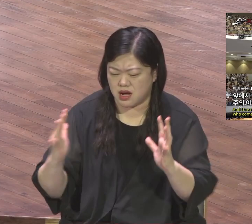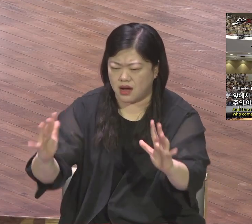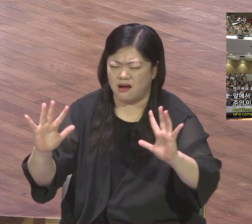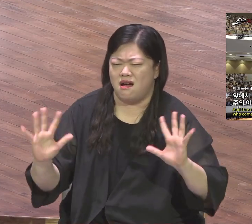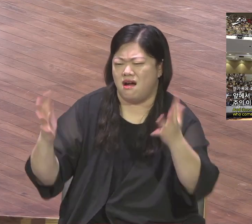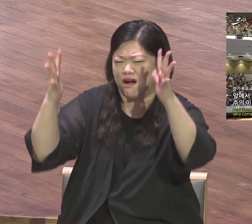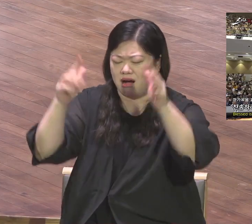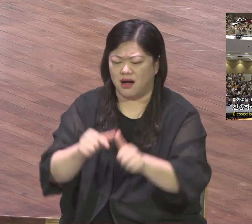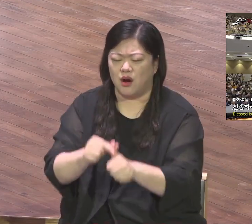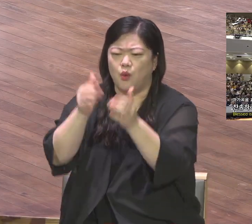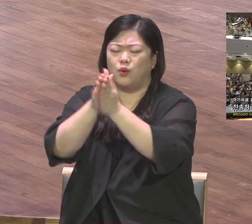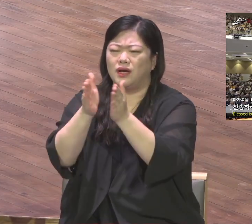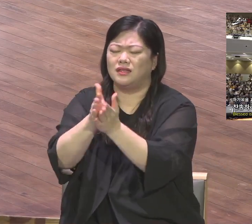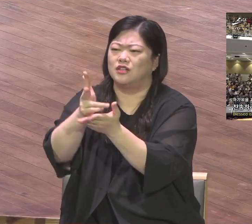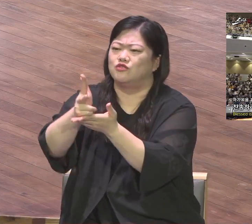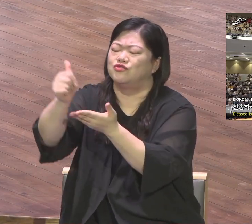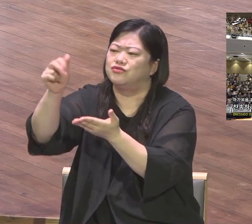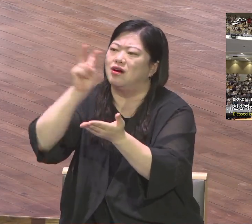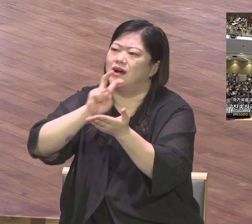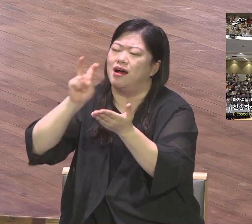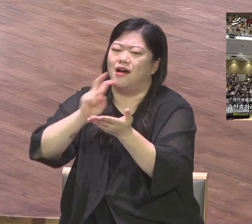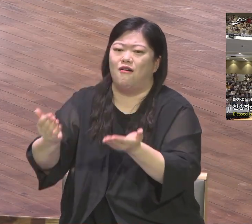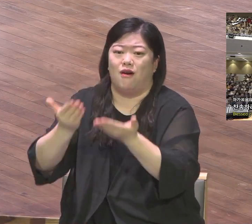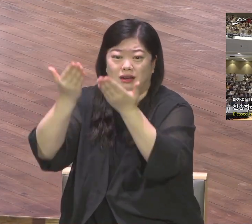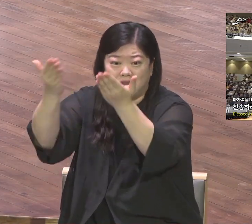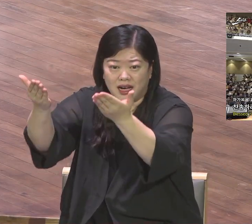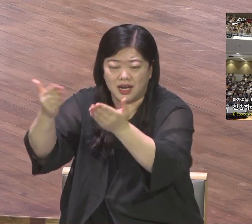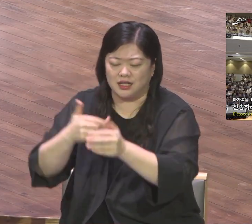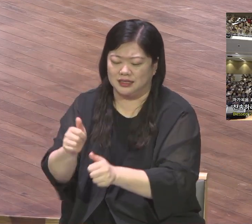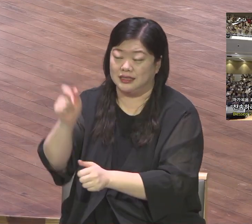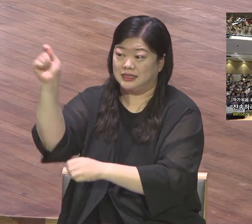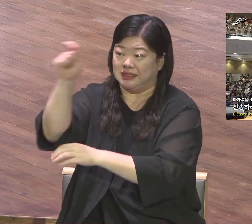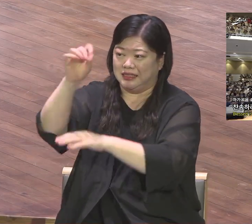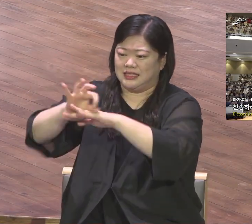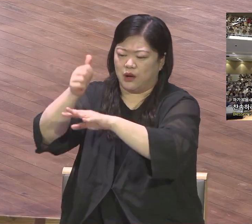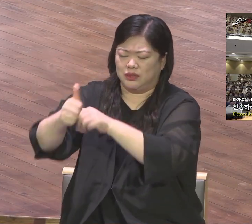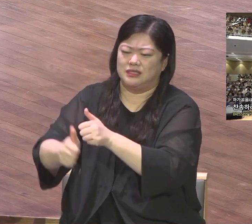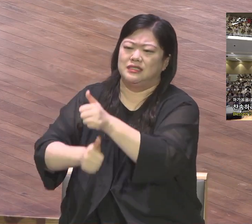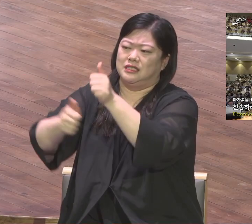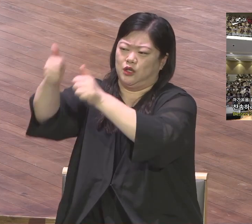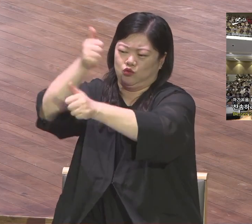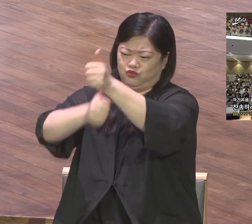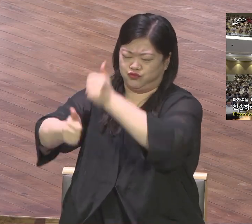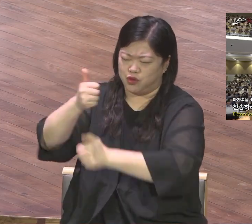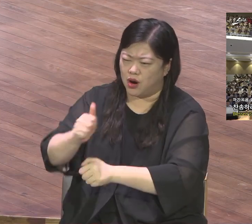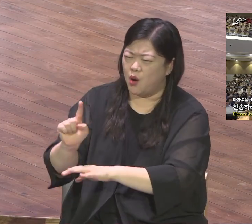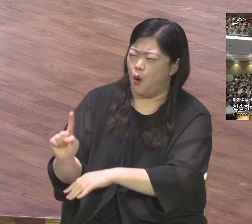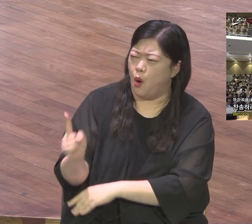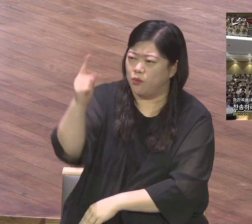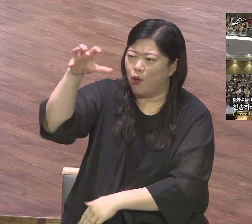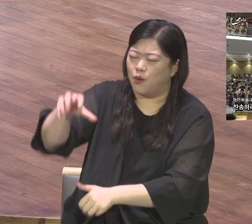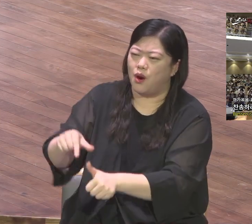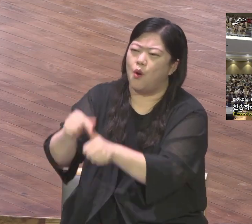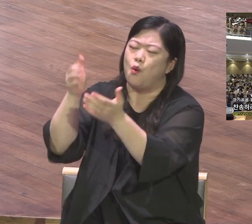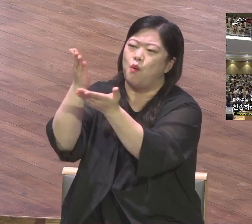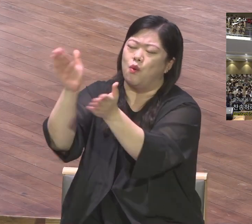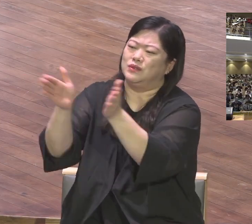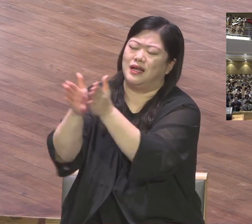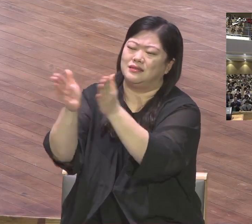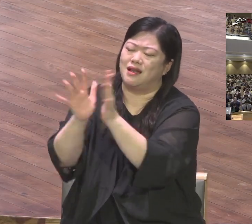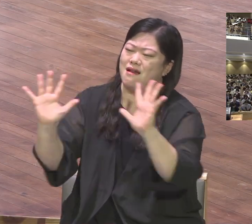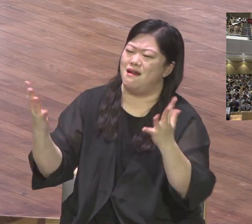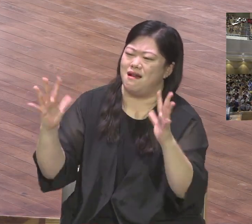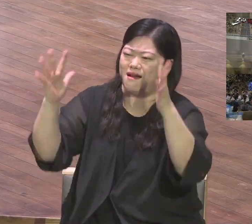주의 이름으로 오시는 이여 찬송하리로다, 오는 우리 조상 다윗의 나라여 가장 높은 곳에서 호산나 하더라.